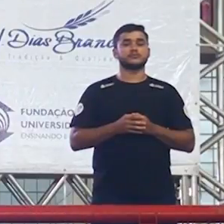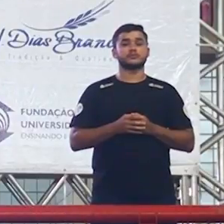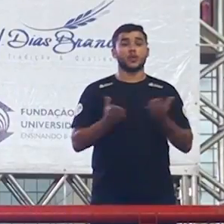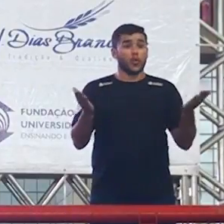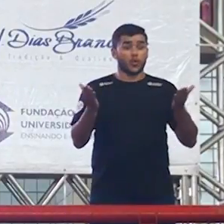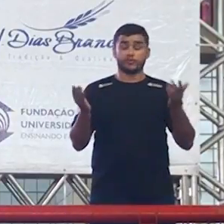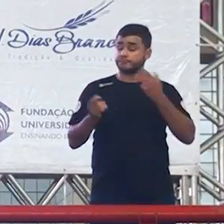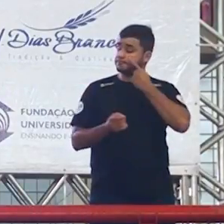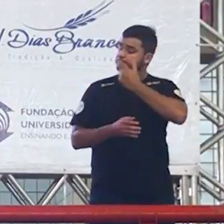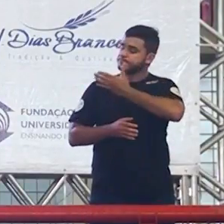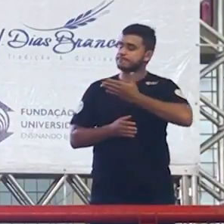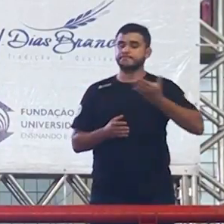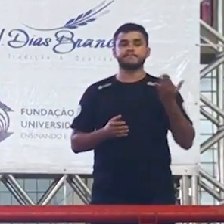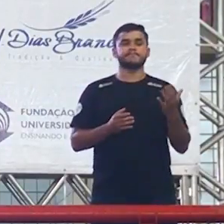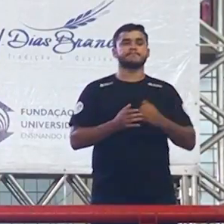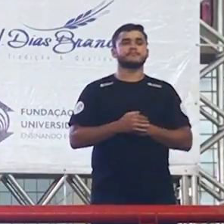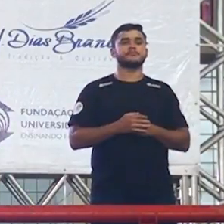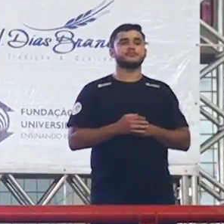nós vamos agora